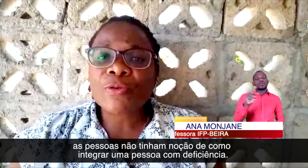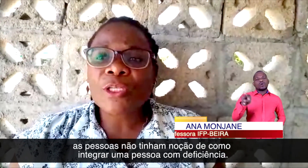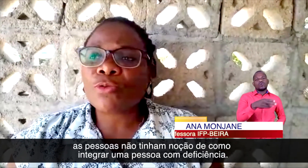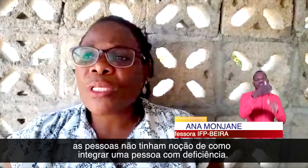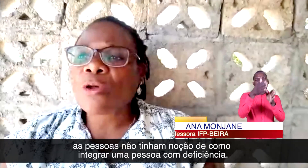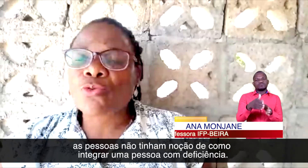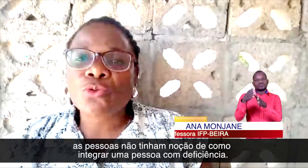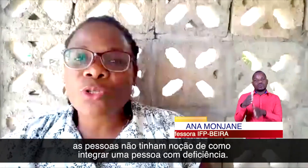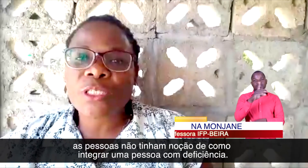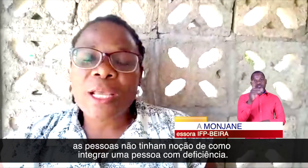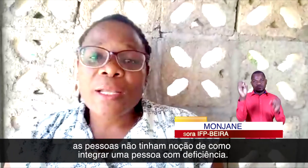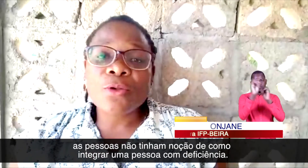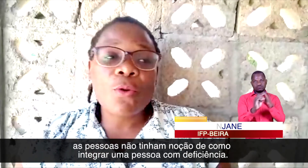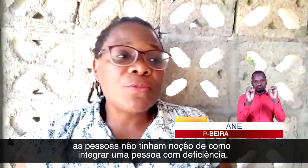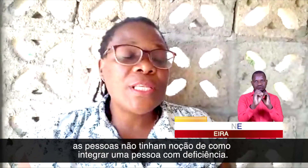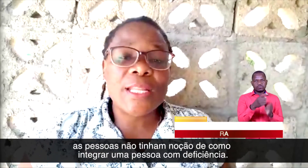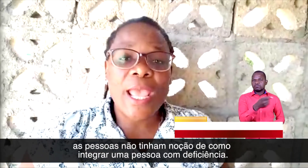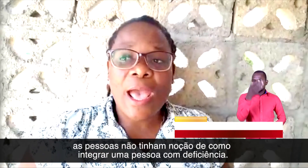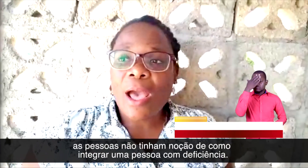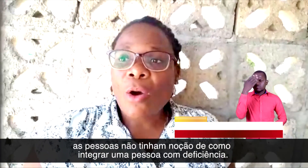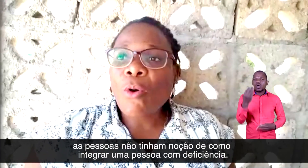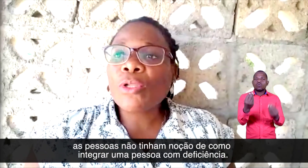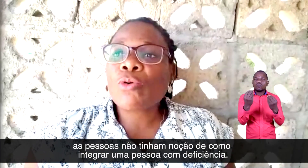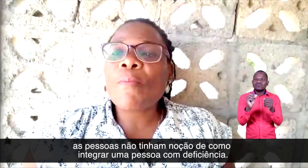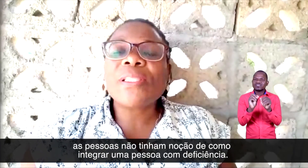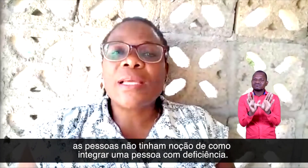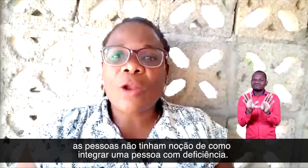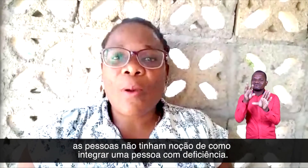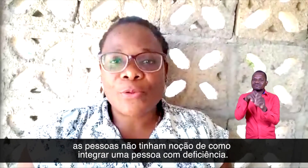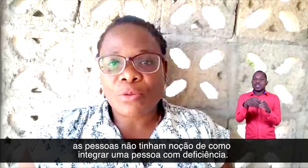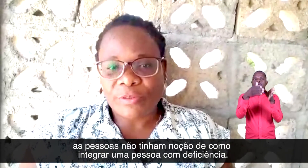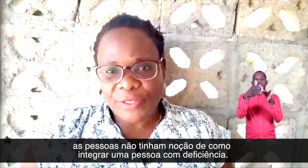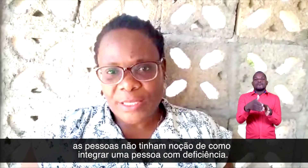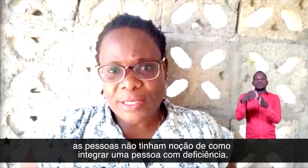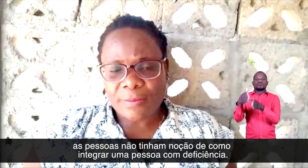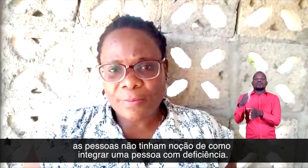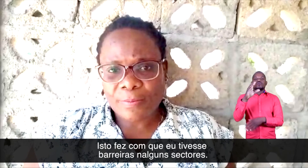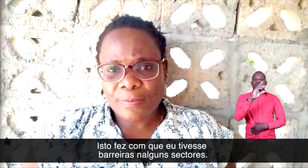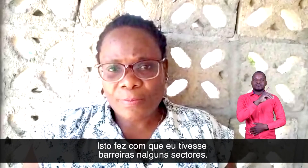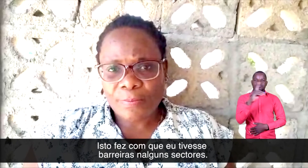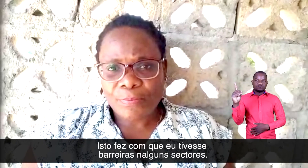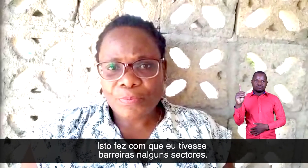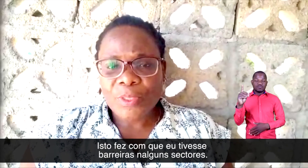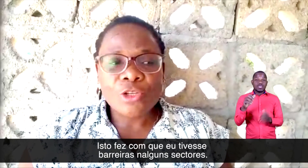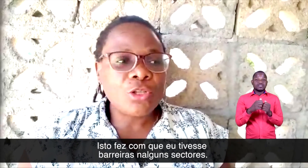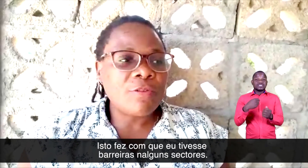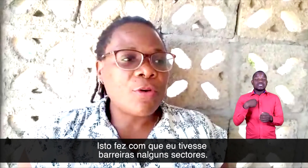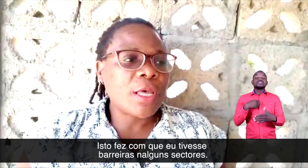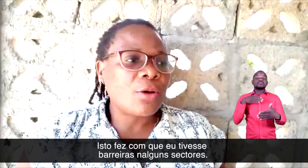não tinham noções de como seria ou de como integrar uma pessoa com deficiência. Isso levou com